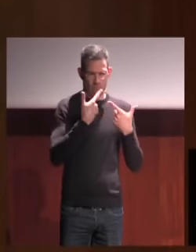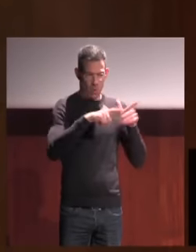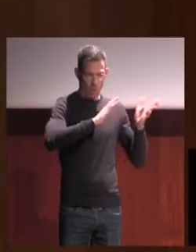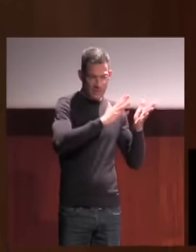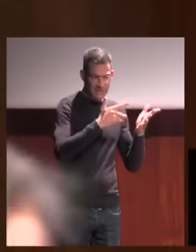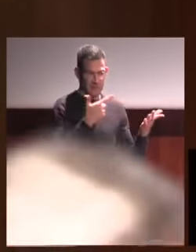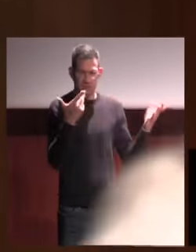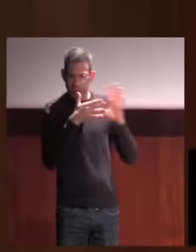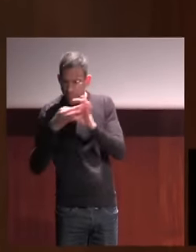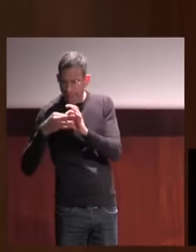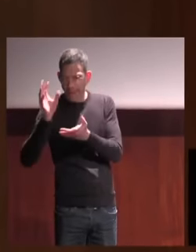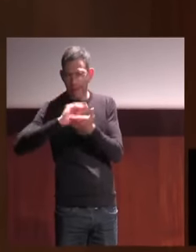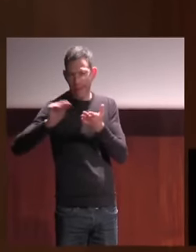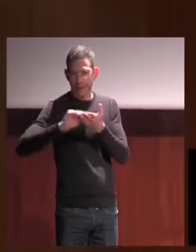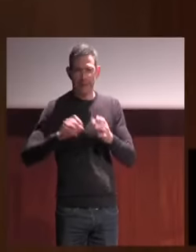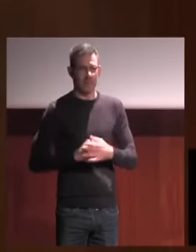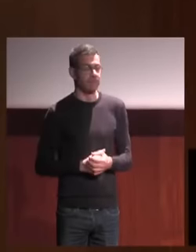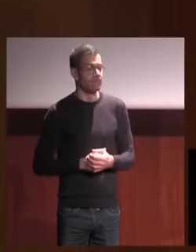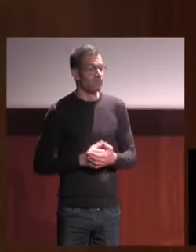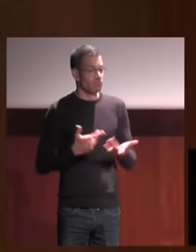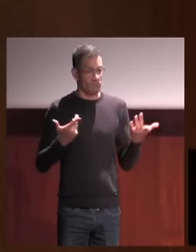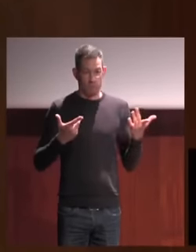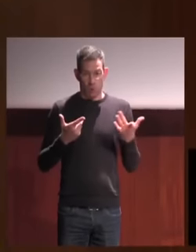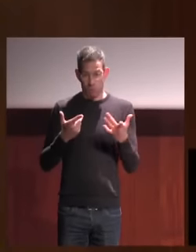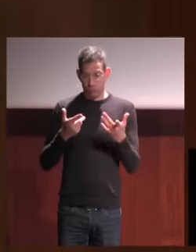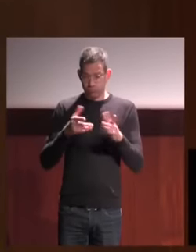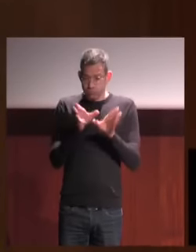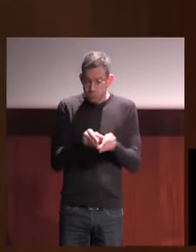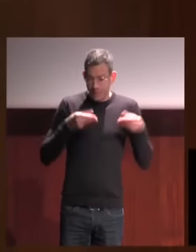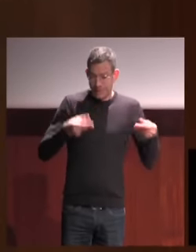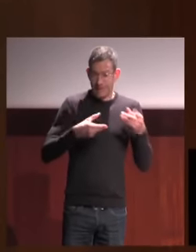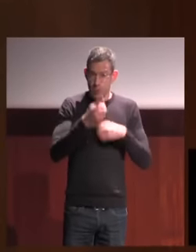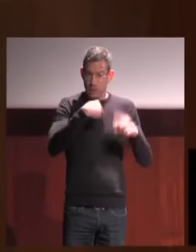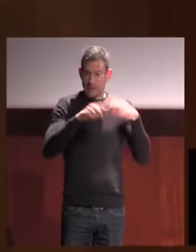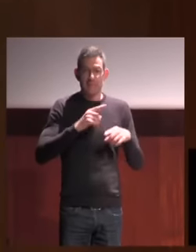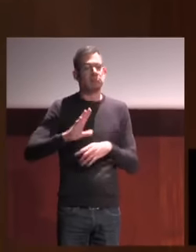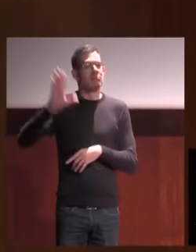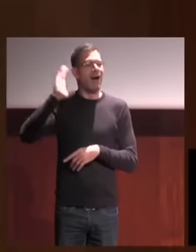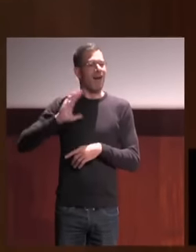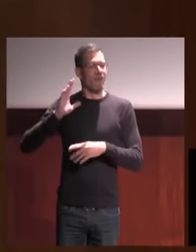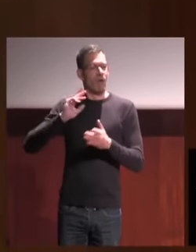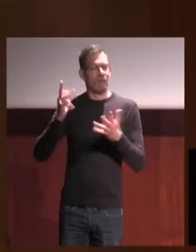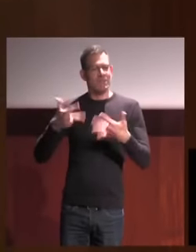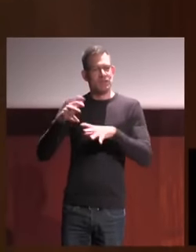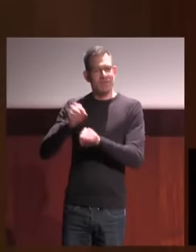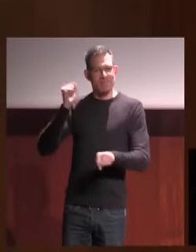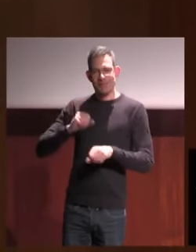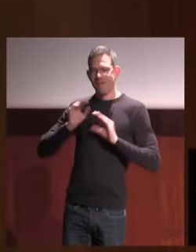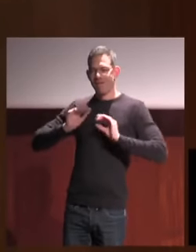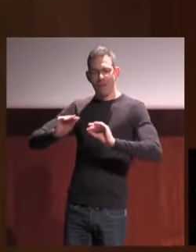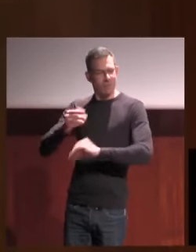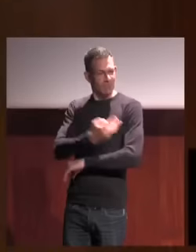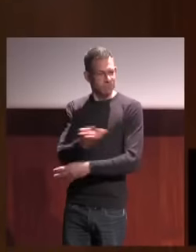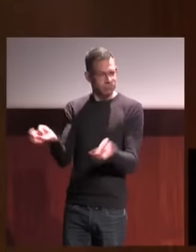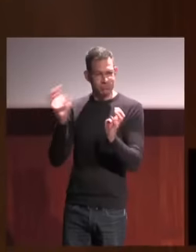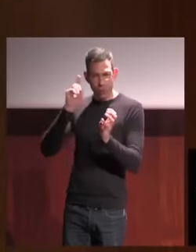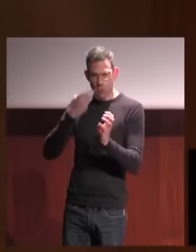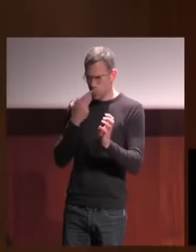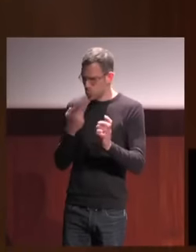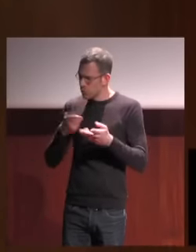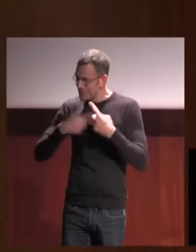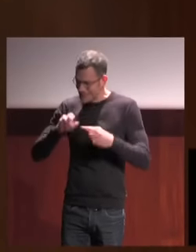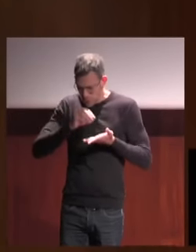écrite. Des premiers recueils de signes publiés par les instituteurs des sourds au XVIIIe siècle, aux livres DVD